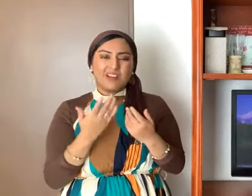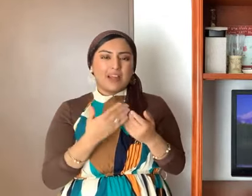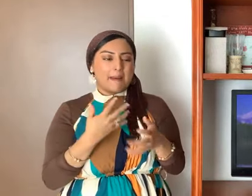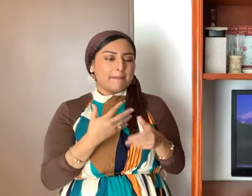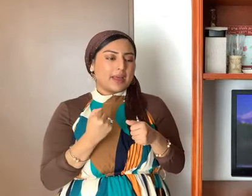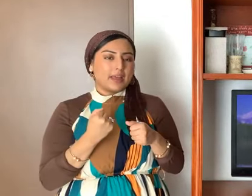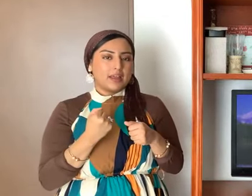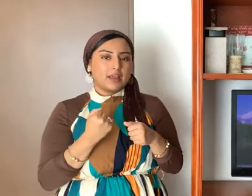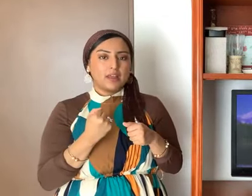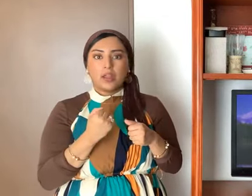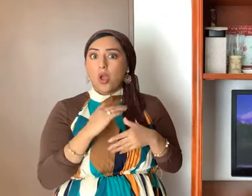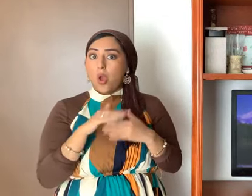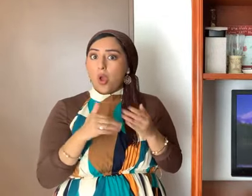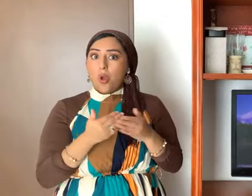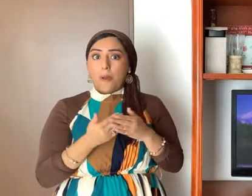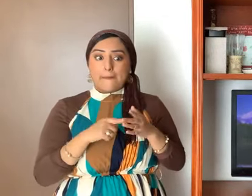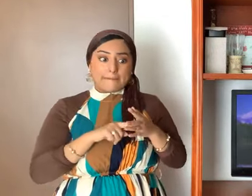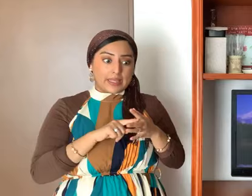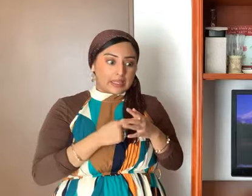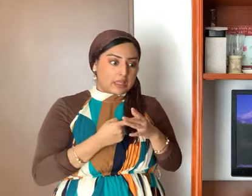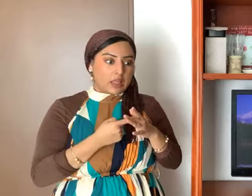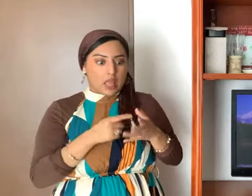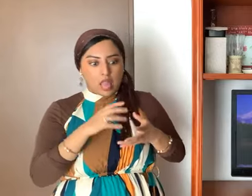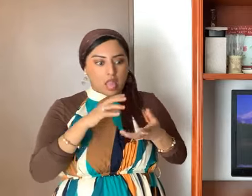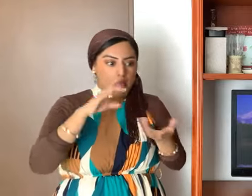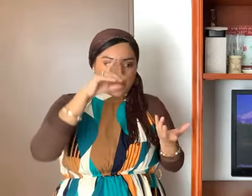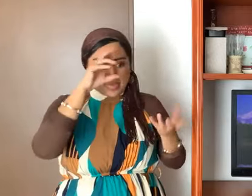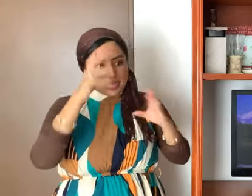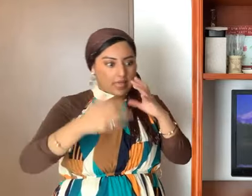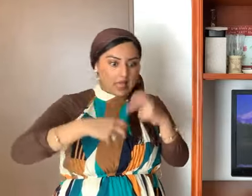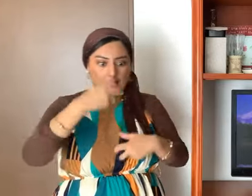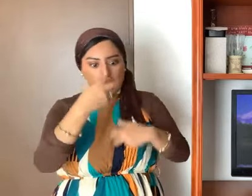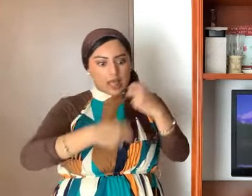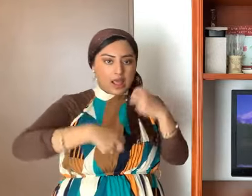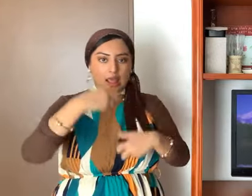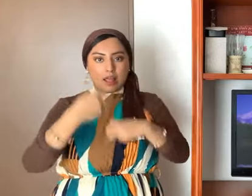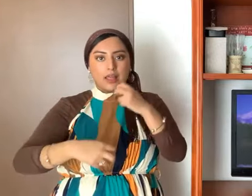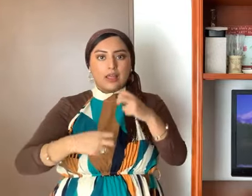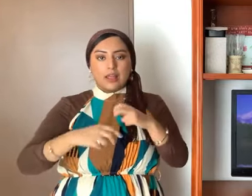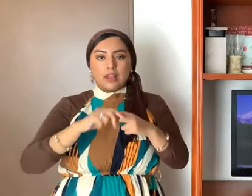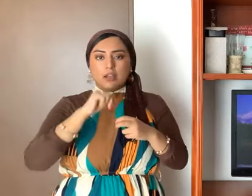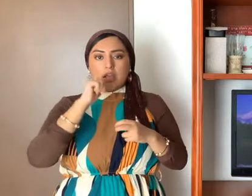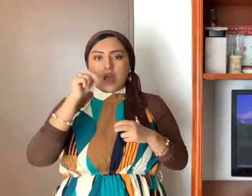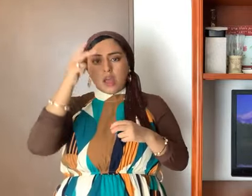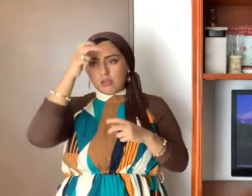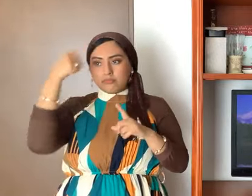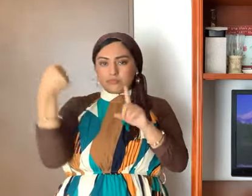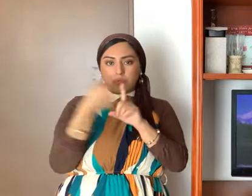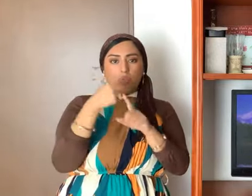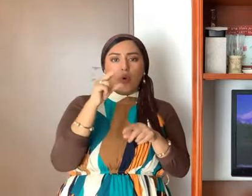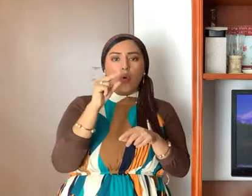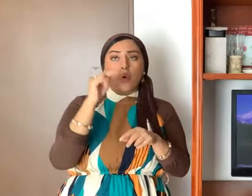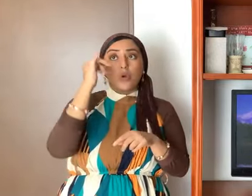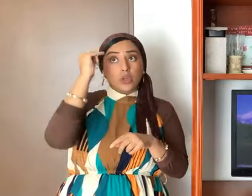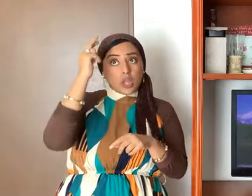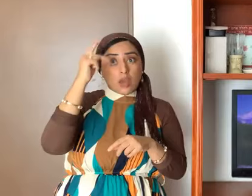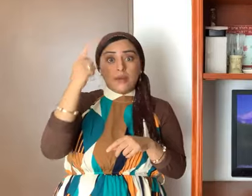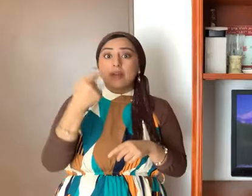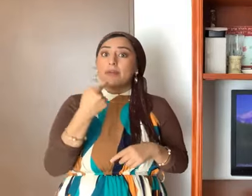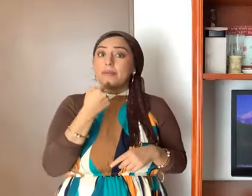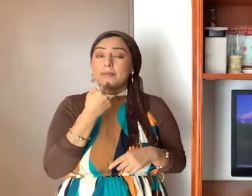saldrá bien, pero todo empieza a no salir como lo esperamos. Y no es por un ataque demoníaco, sino porque el Eterno